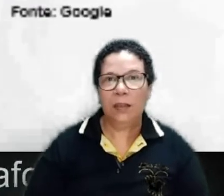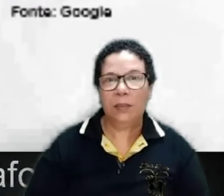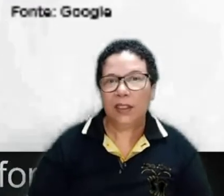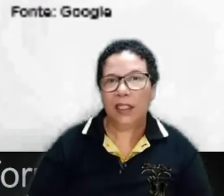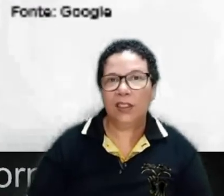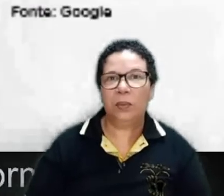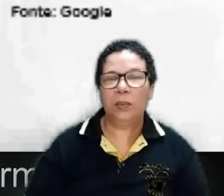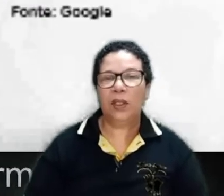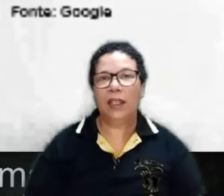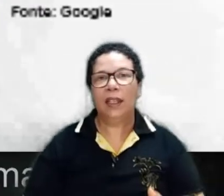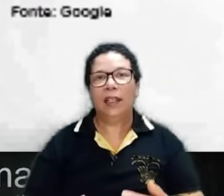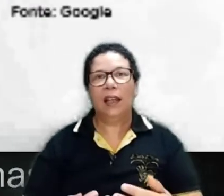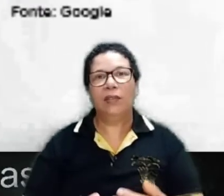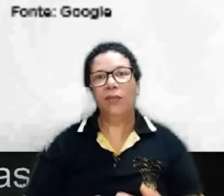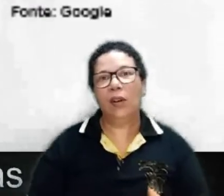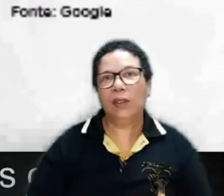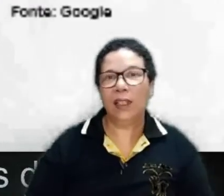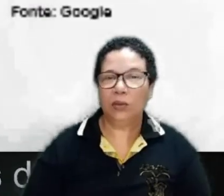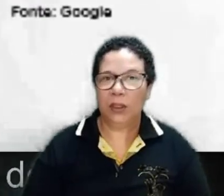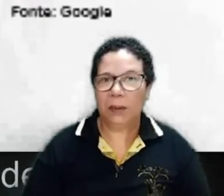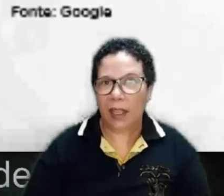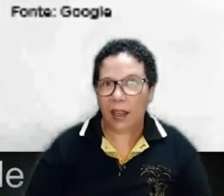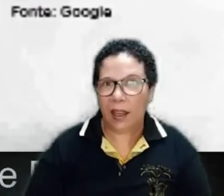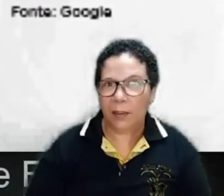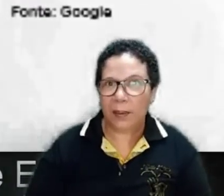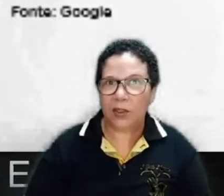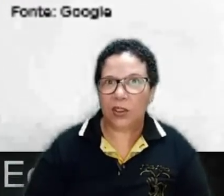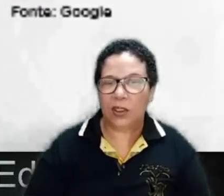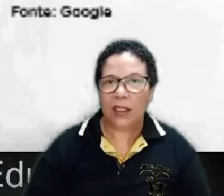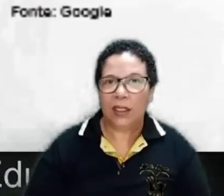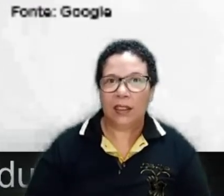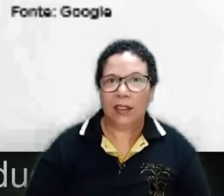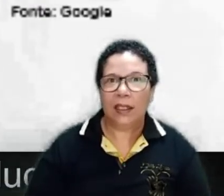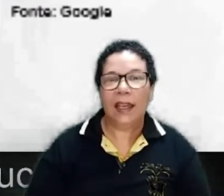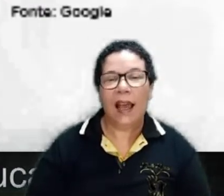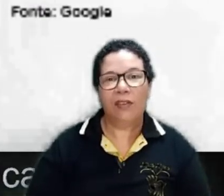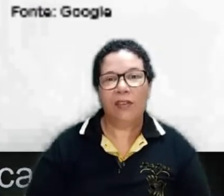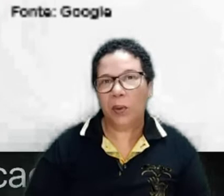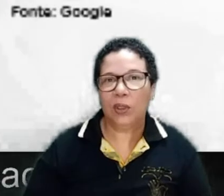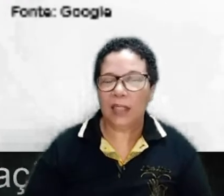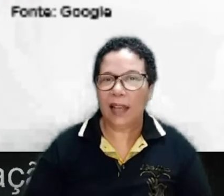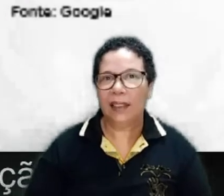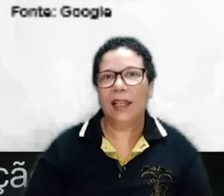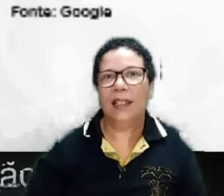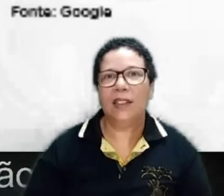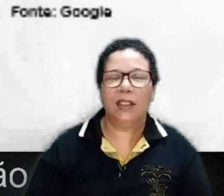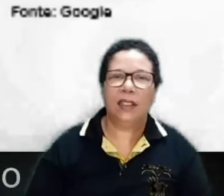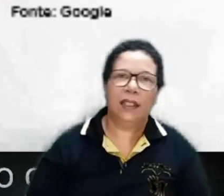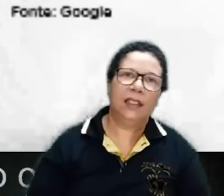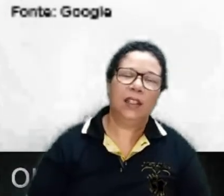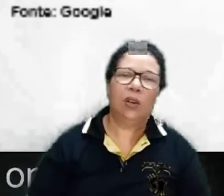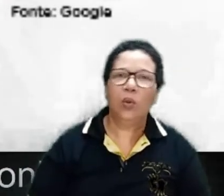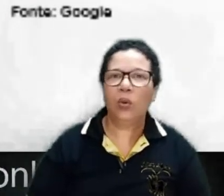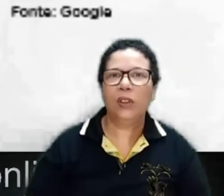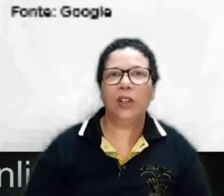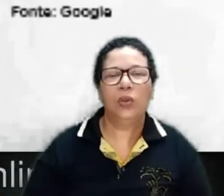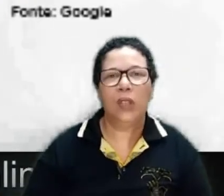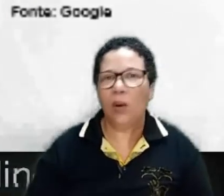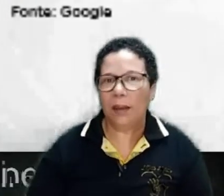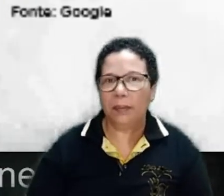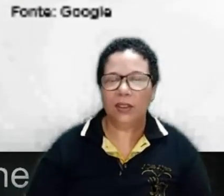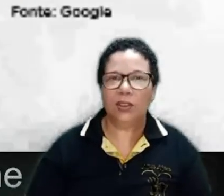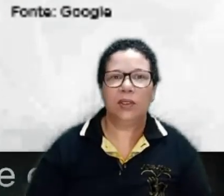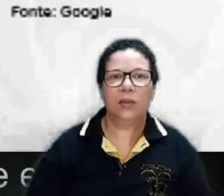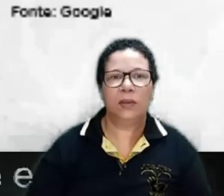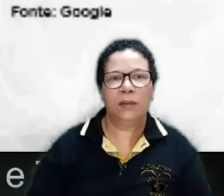legenda é importante porque na falta do intérprete, né, a fala do professor está ali na legenda, então o conteúdo não